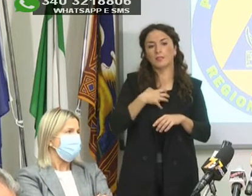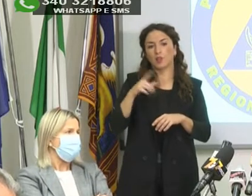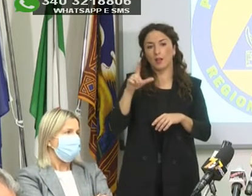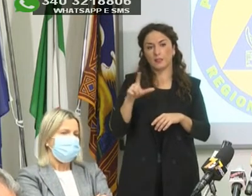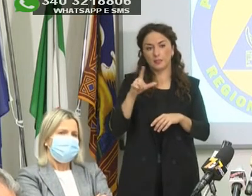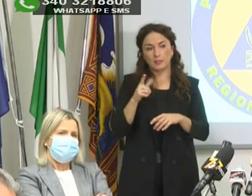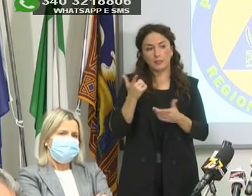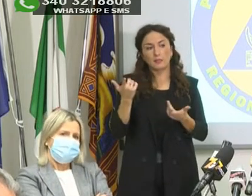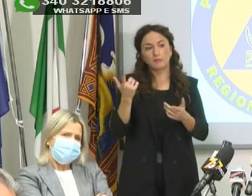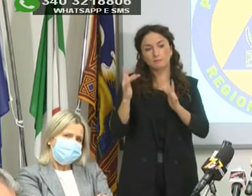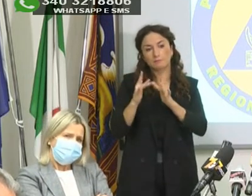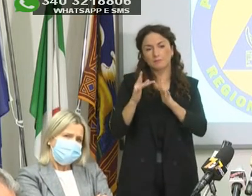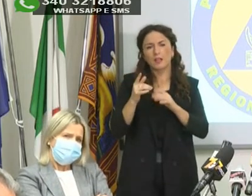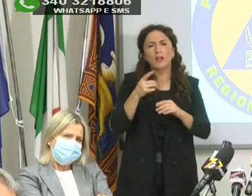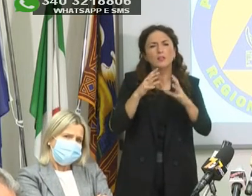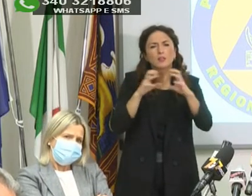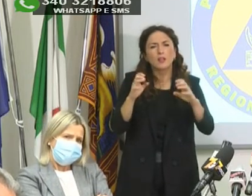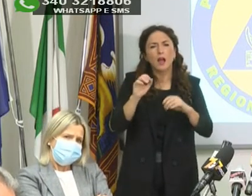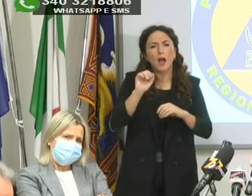sente Dalben. La società come si chiama?